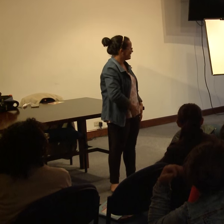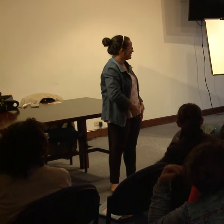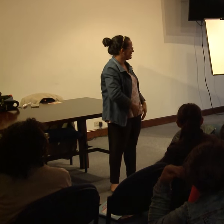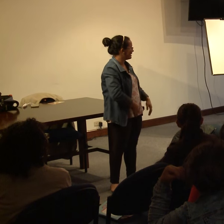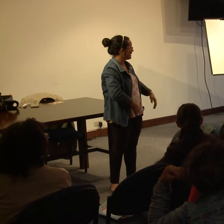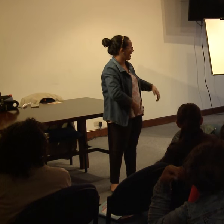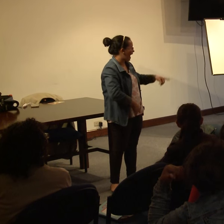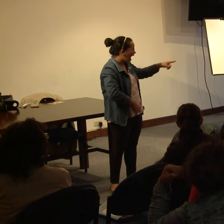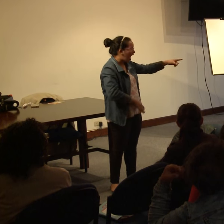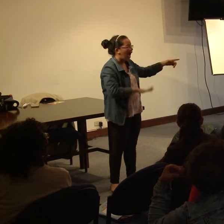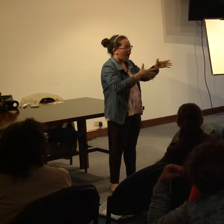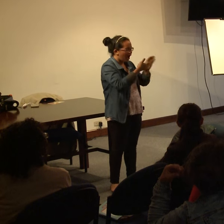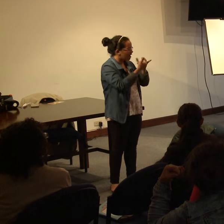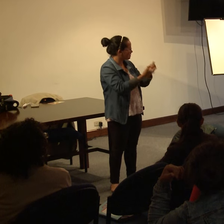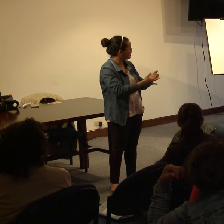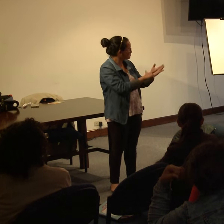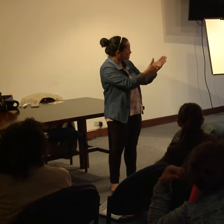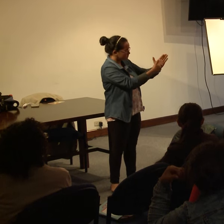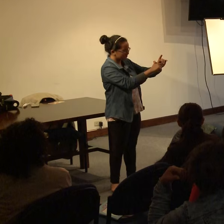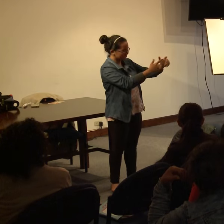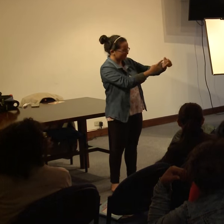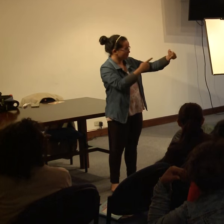cuadro.